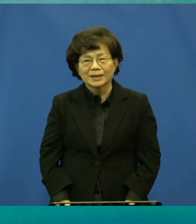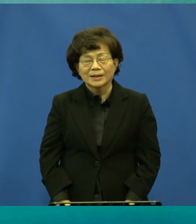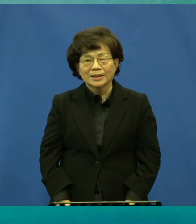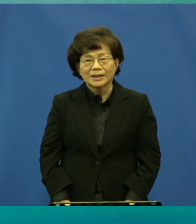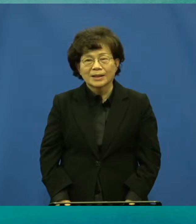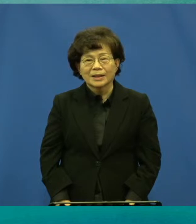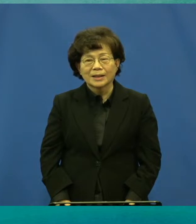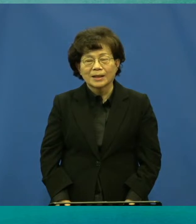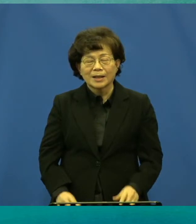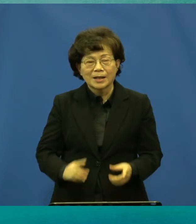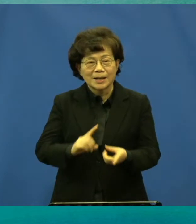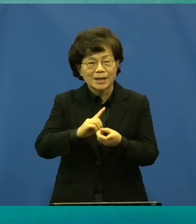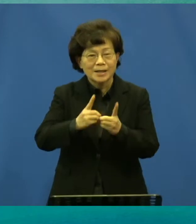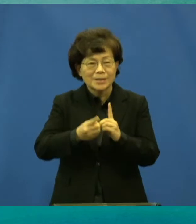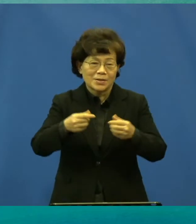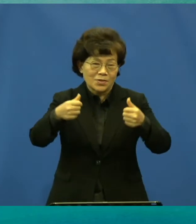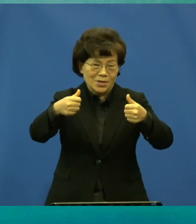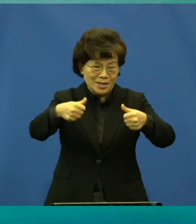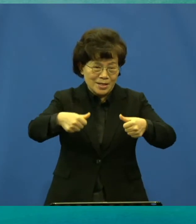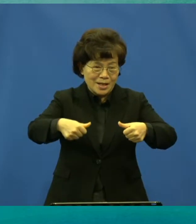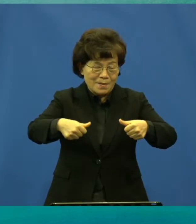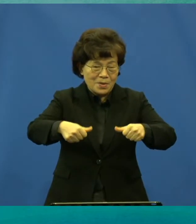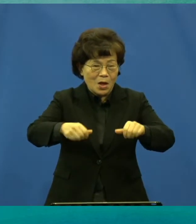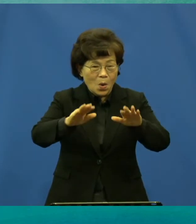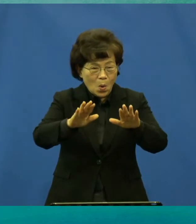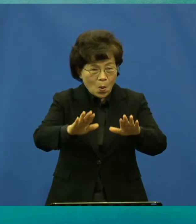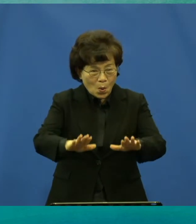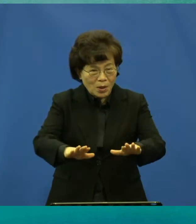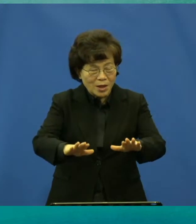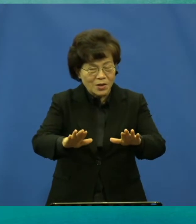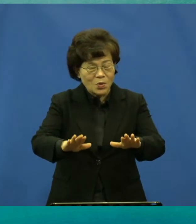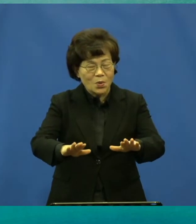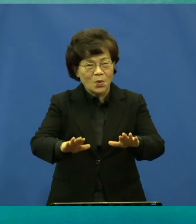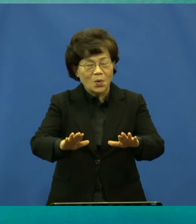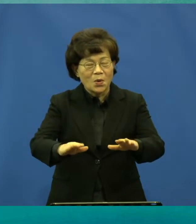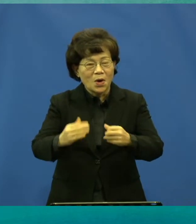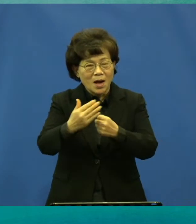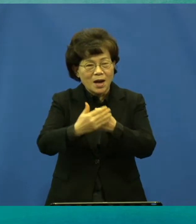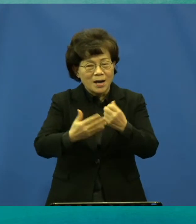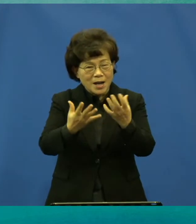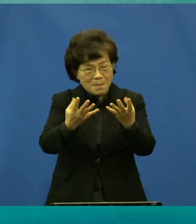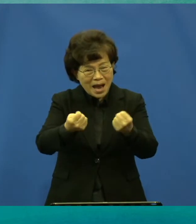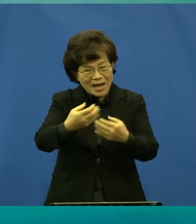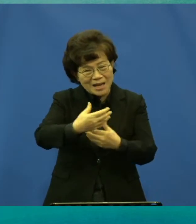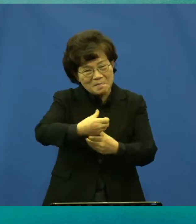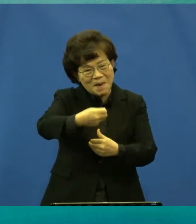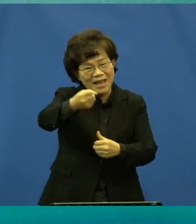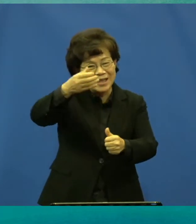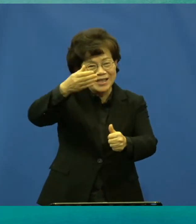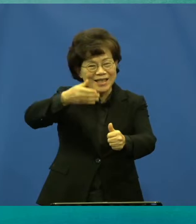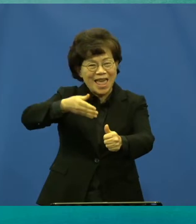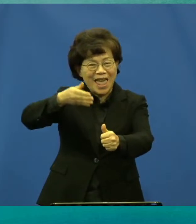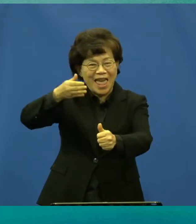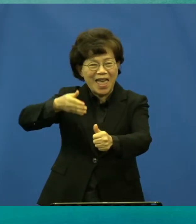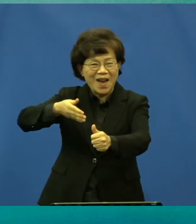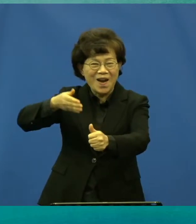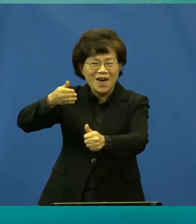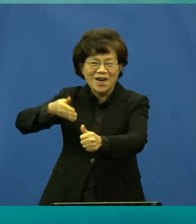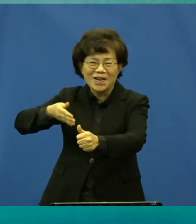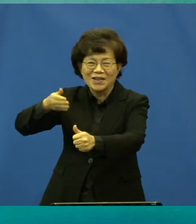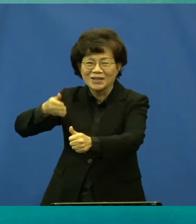자, 우리 앞뒤자로 인사하겠습니다. 오늘 또 은혜 많이 받으십시오.